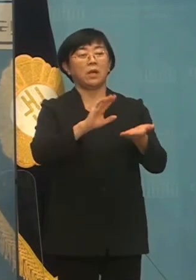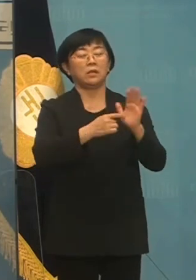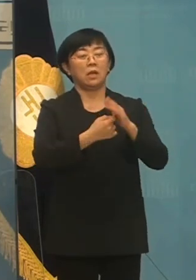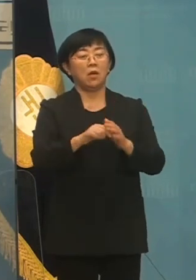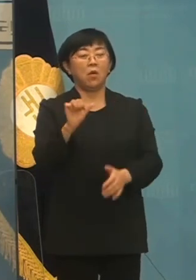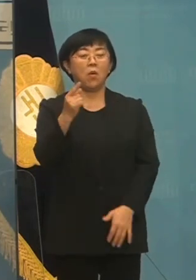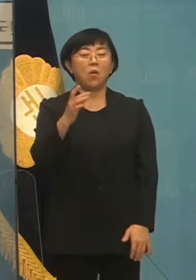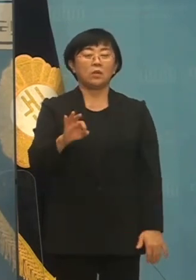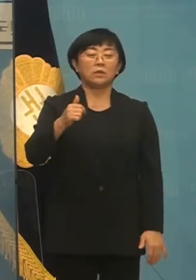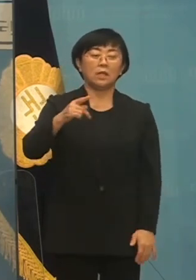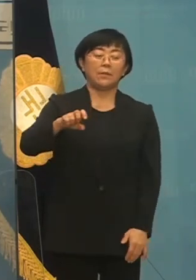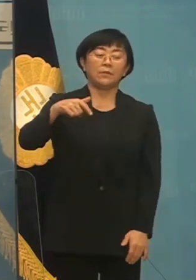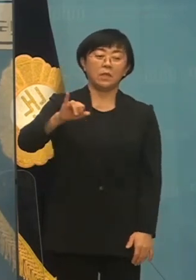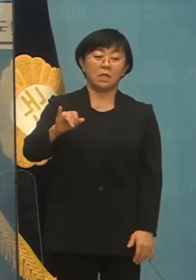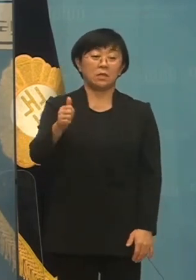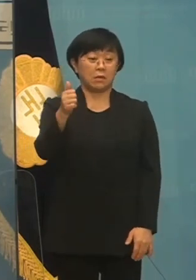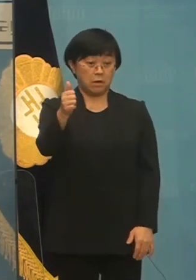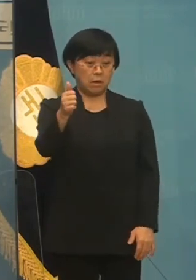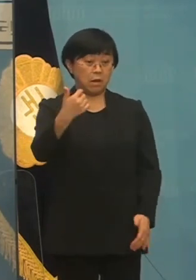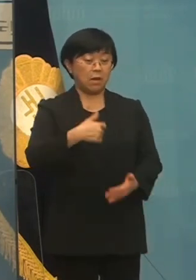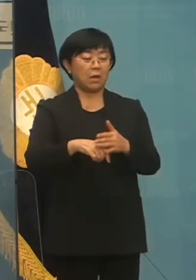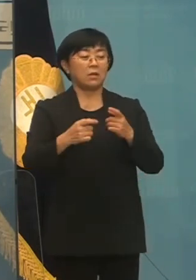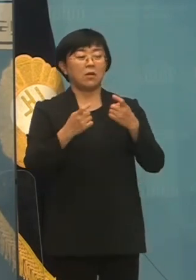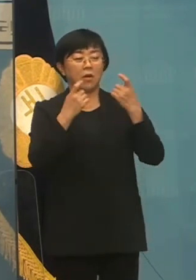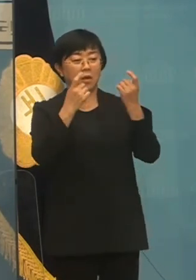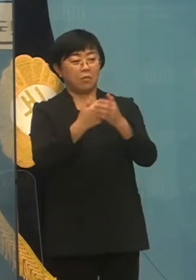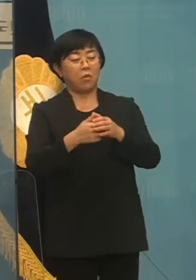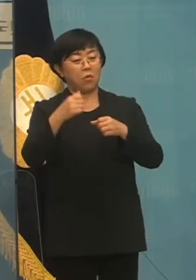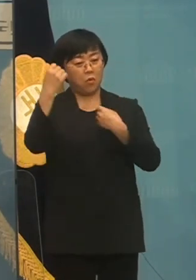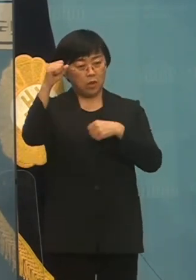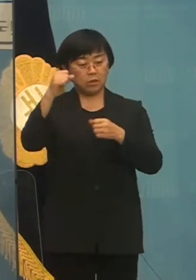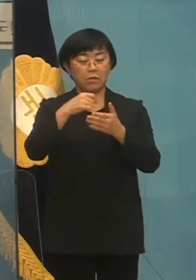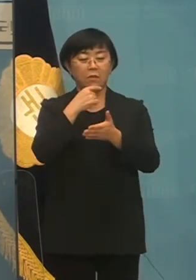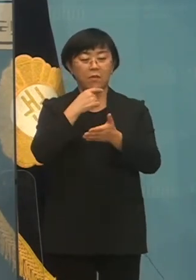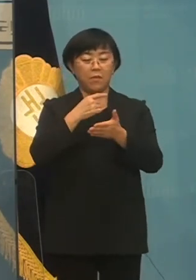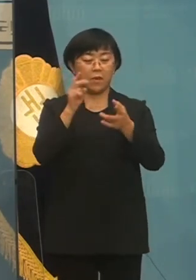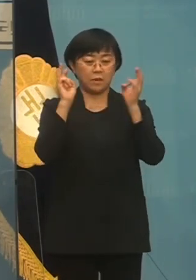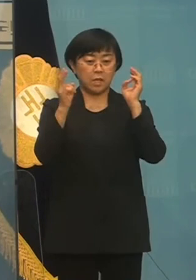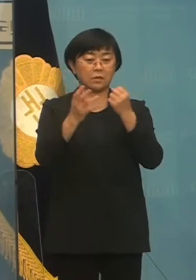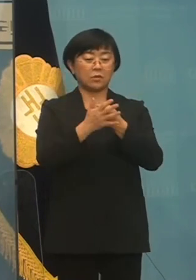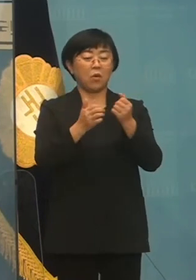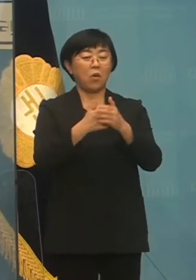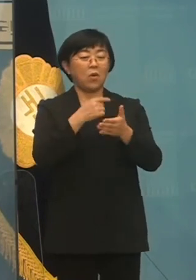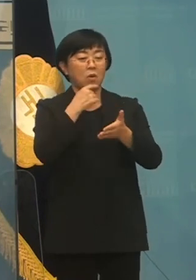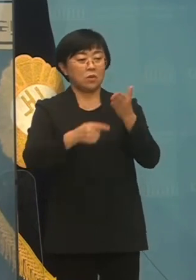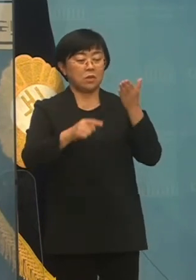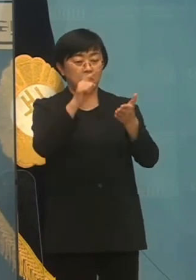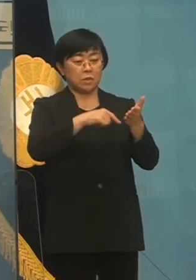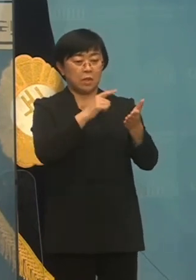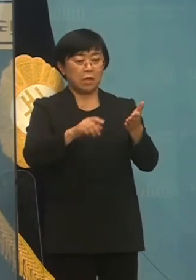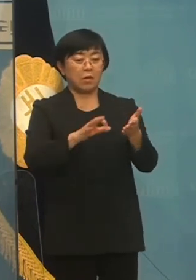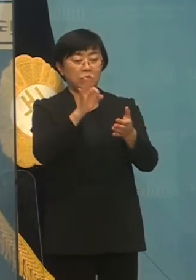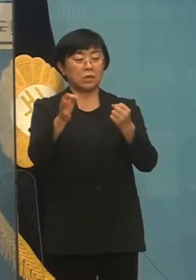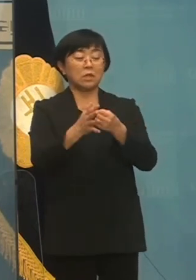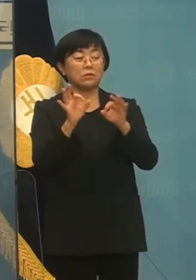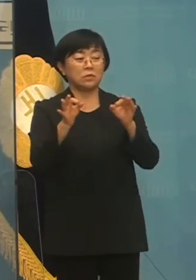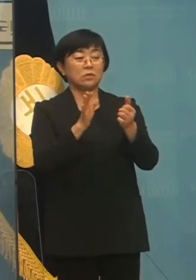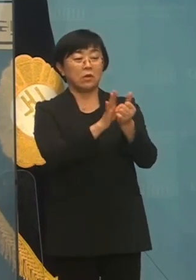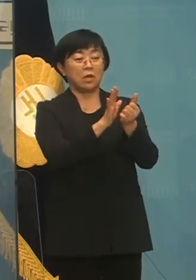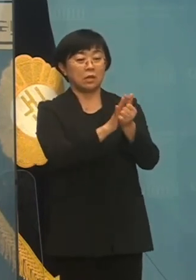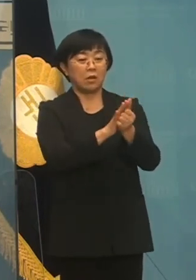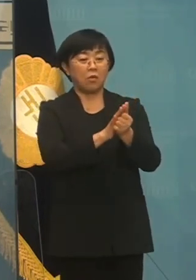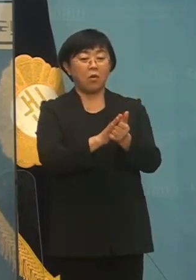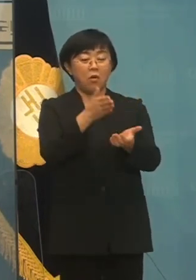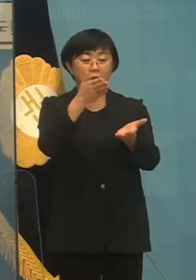기재부 홍남기 장관은 여행업, 공연업 등의 피해가 큰 업종과 손실보상에서 제외된 업종에 금융 지원을